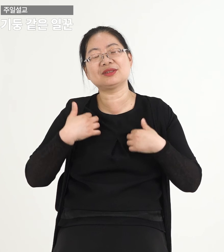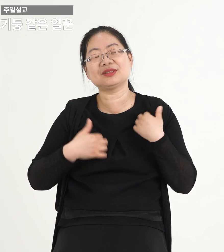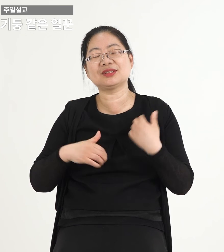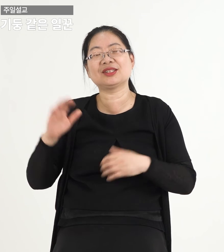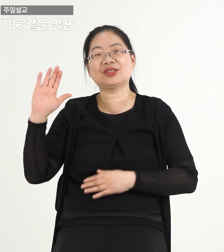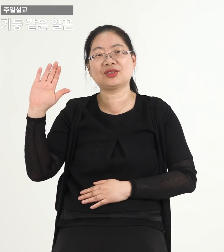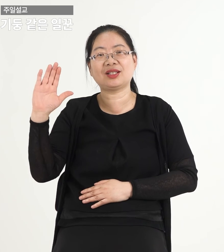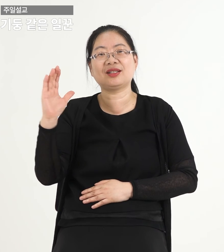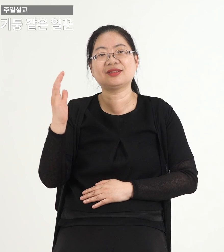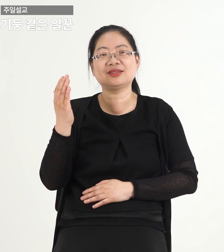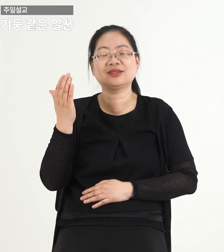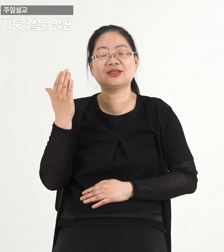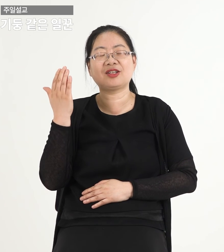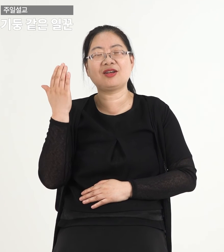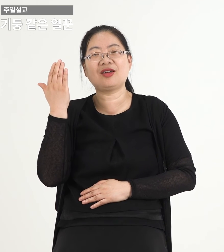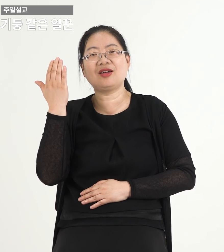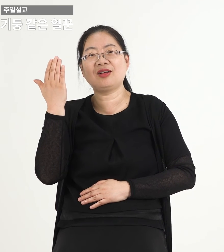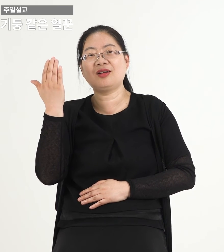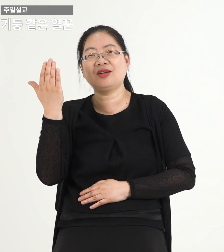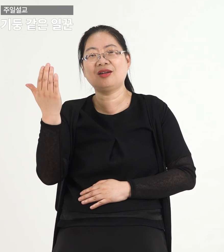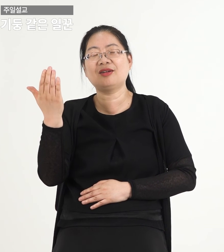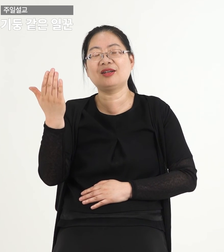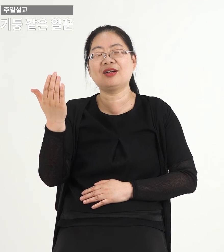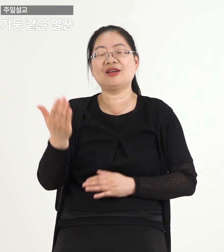기쁨이 되는 것.